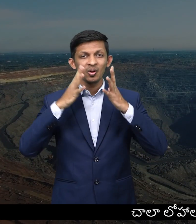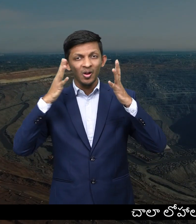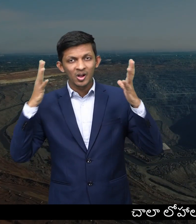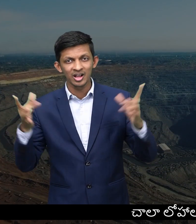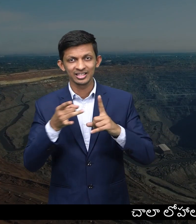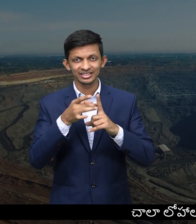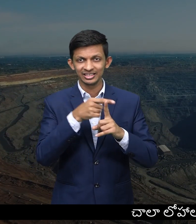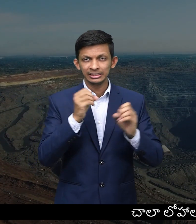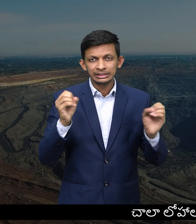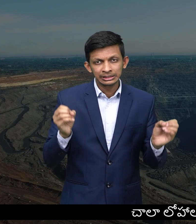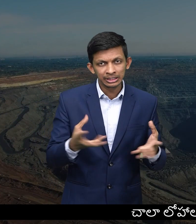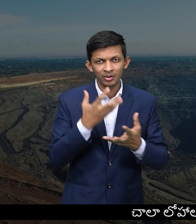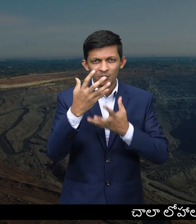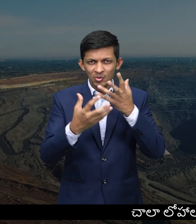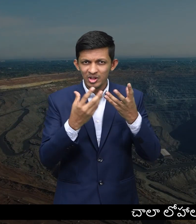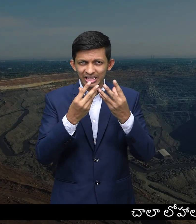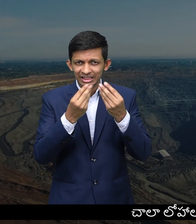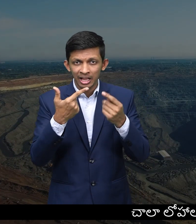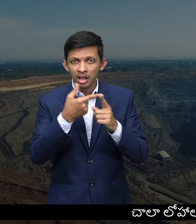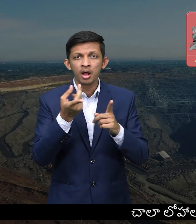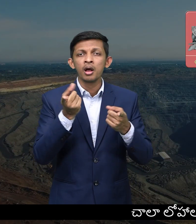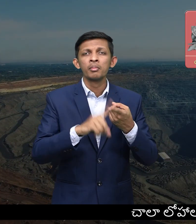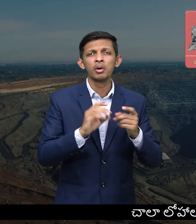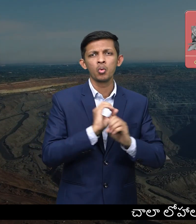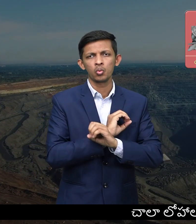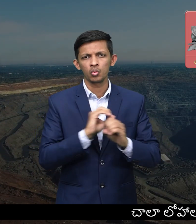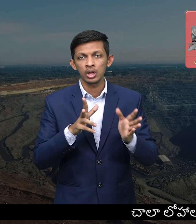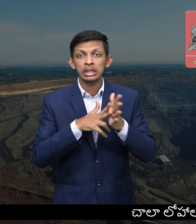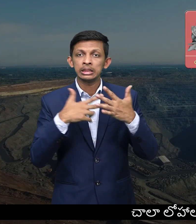చాలా లోహాలు రియాక్టివ్గా ఉంటాయి.